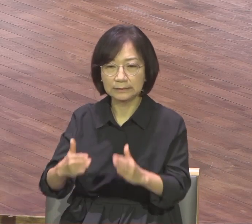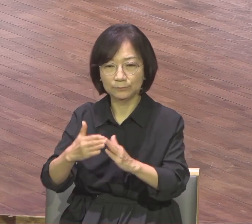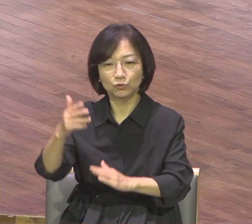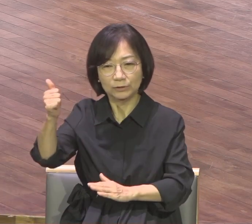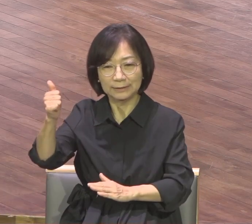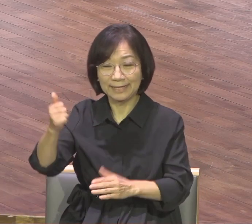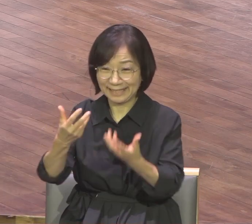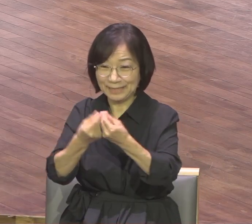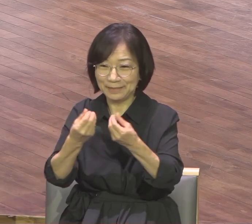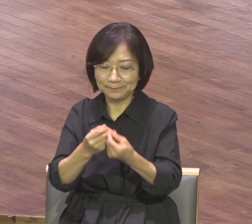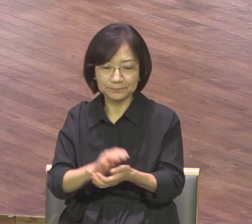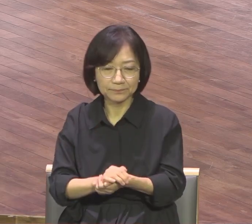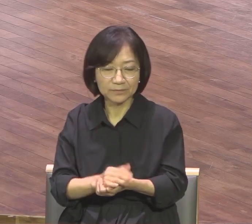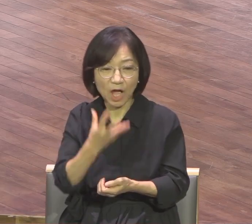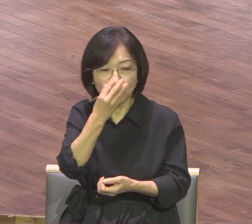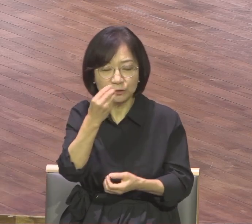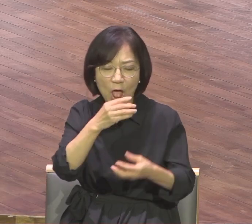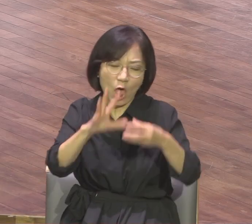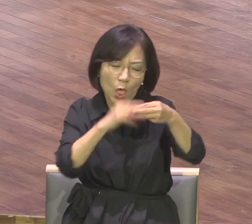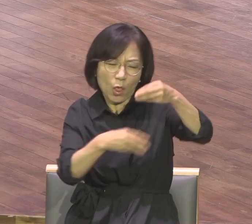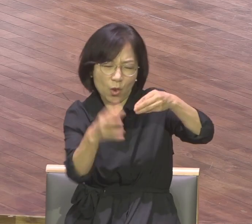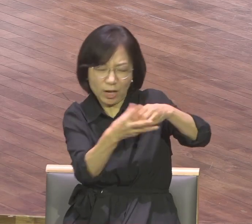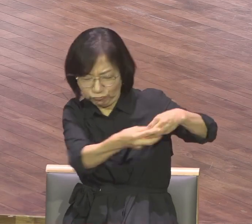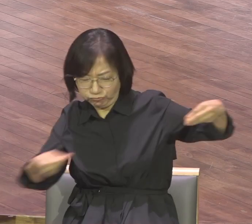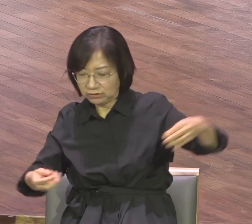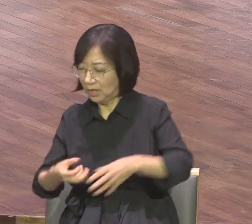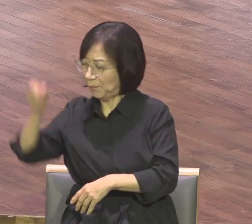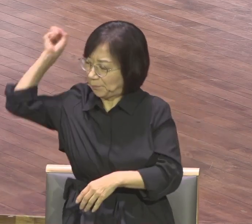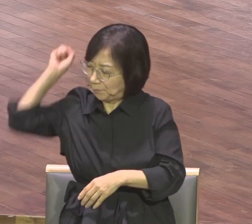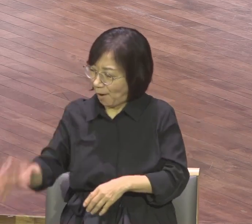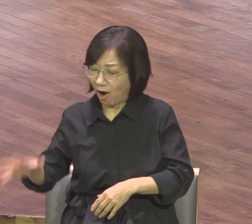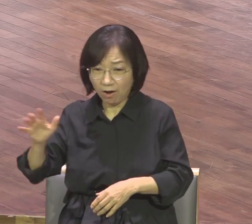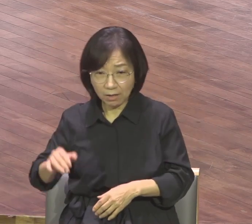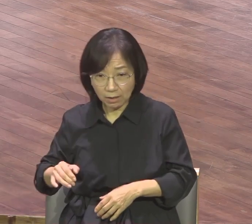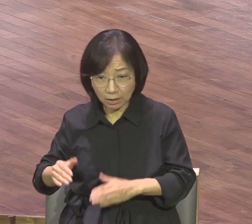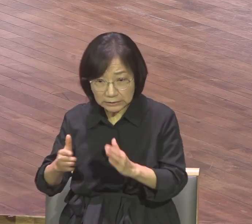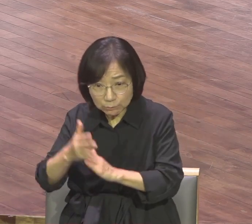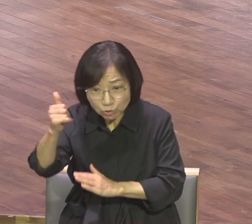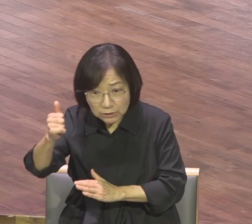휴지를 함부로 막 뽑아가지고 막상 확 버립니까 주인이?